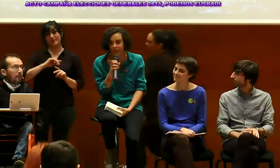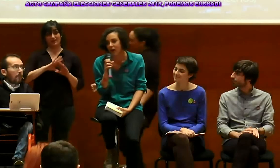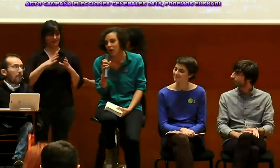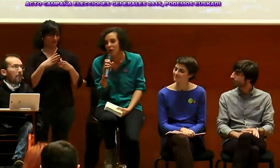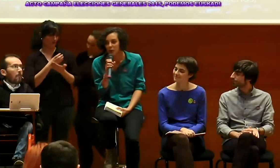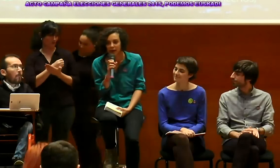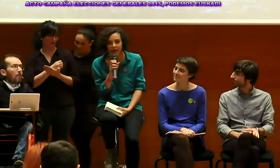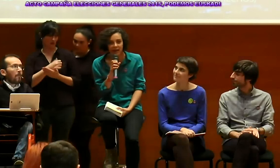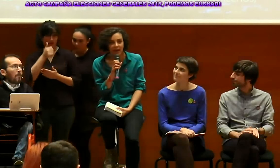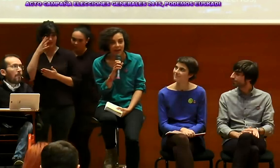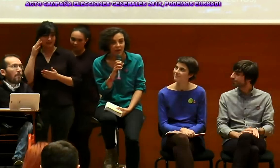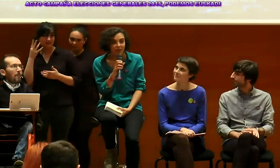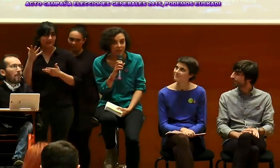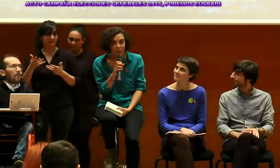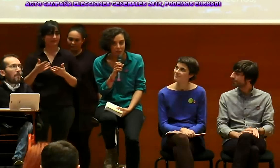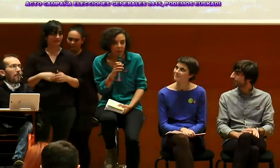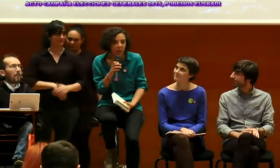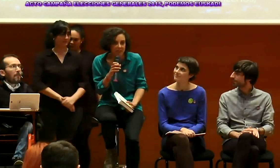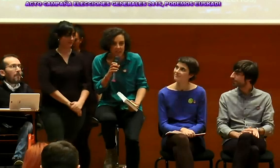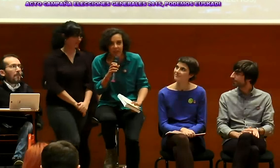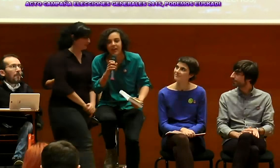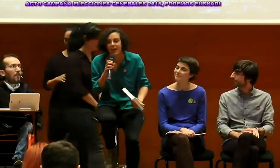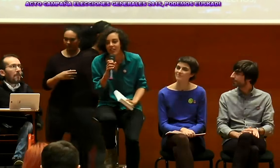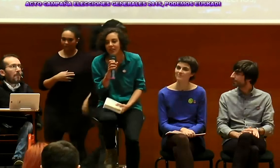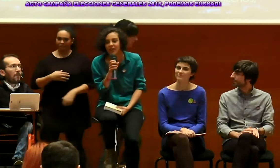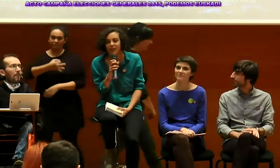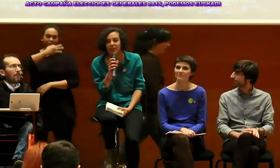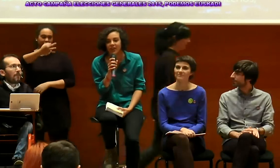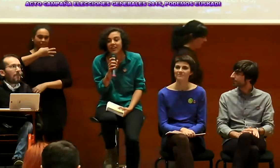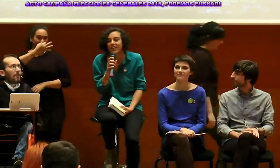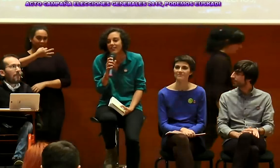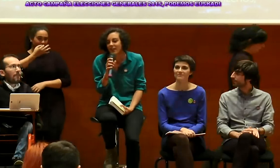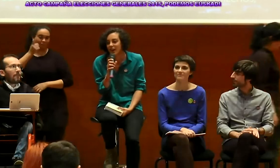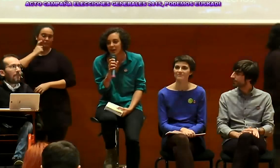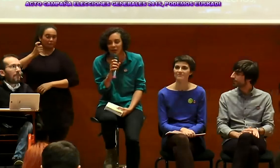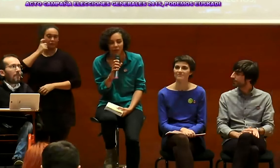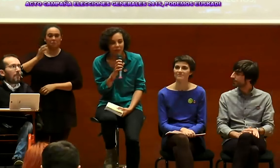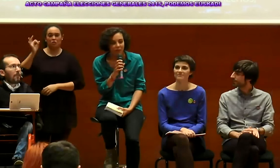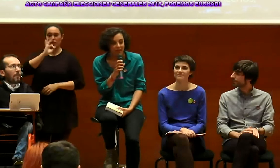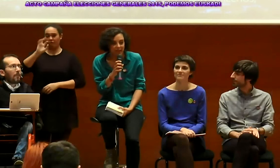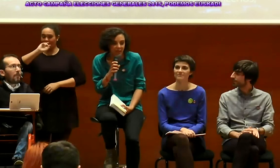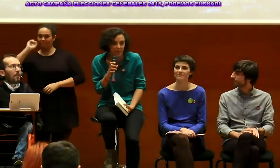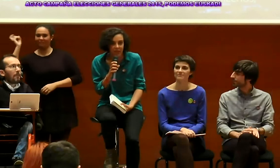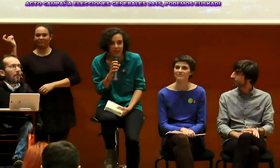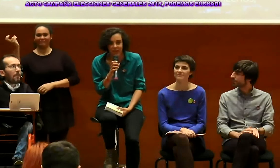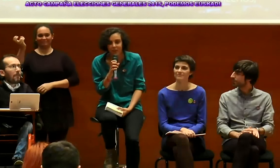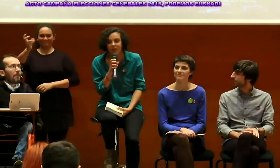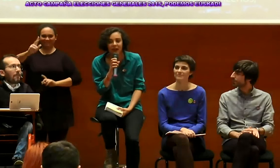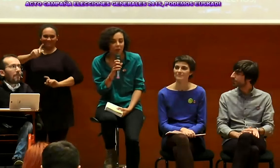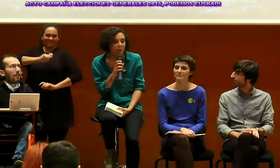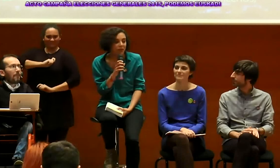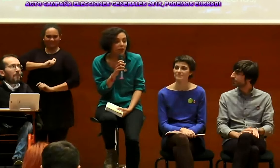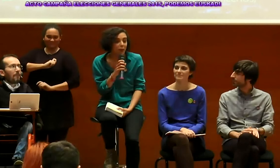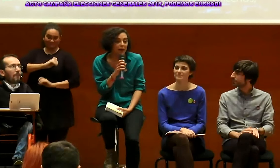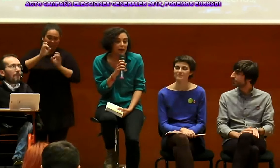eta ezea banaka egotzen meeting klasiko edo tradizional baten gertatzen den